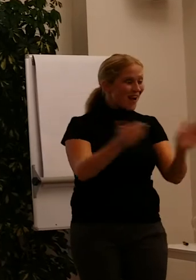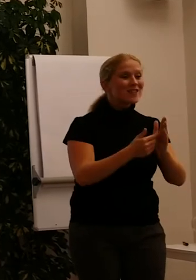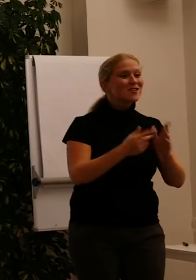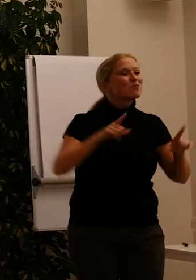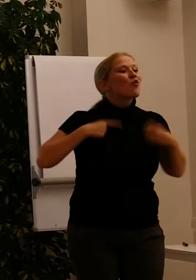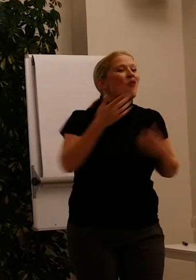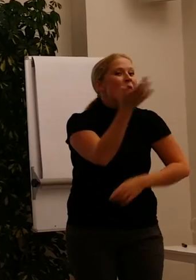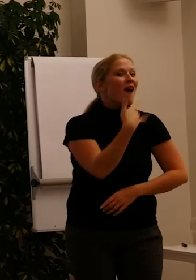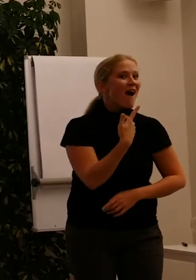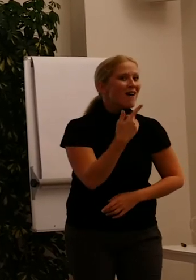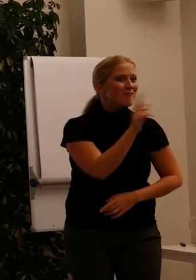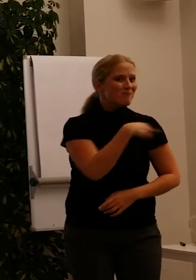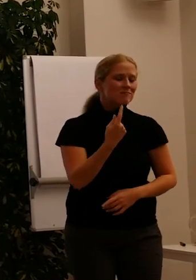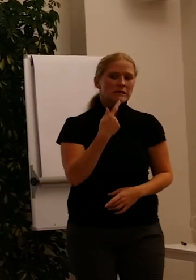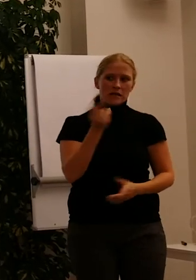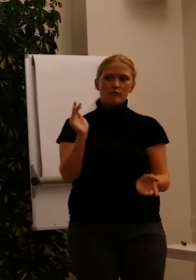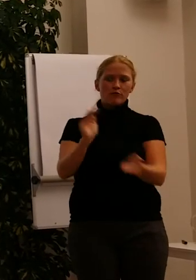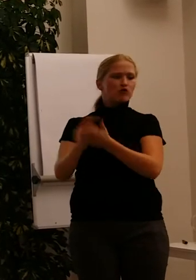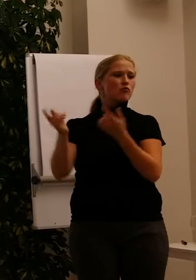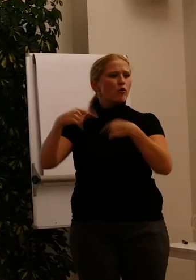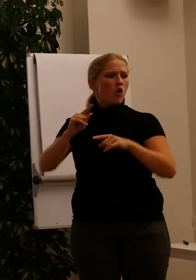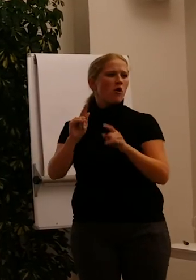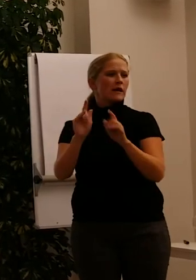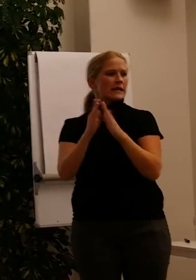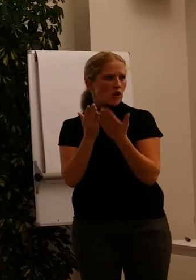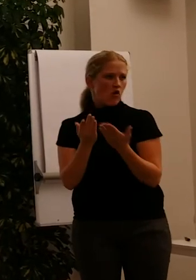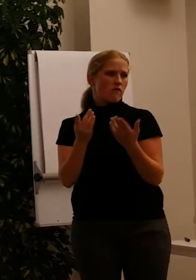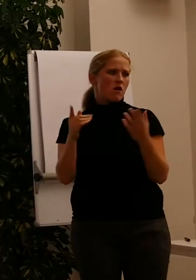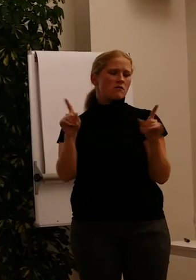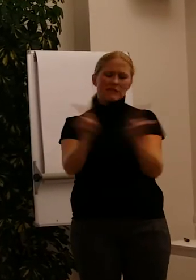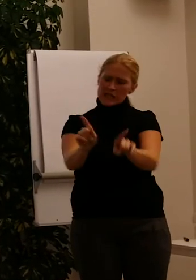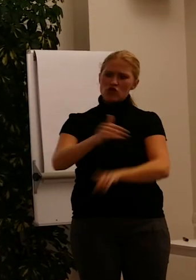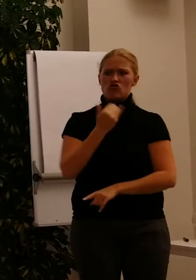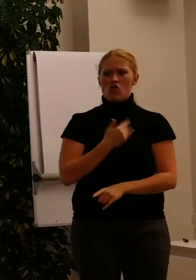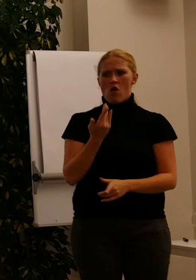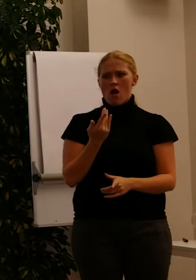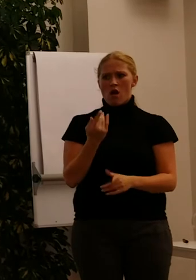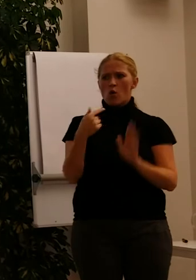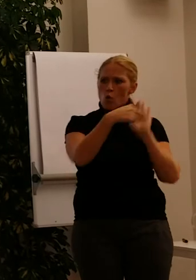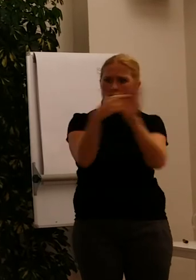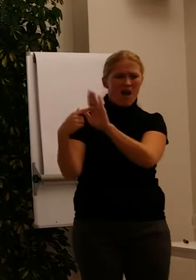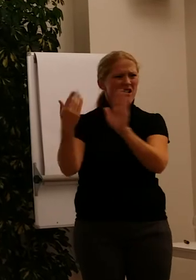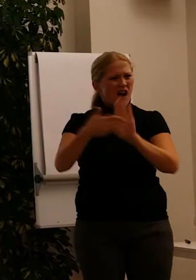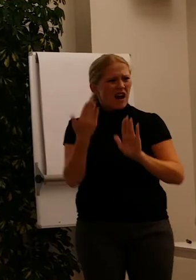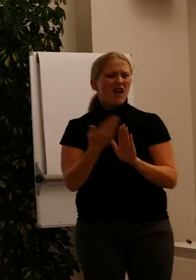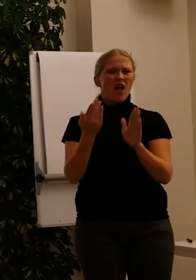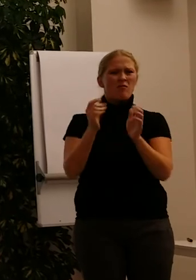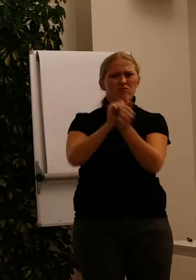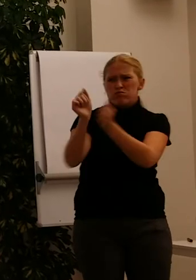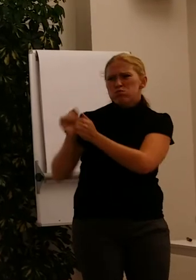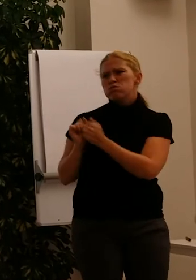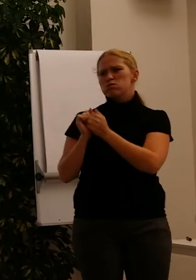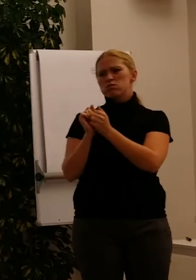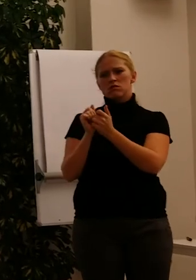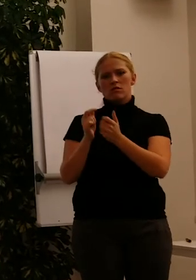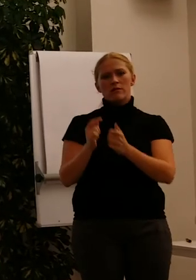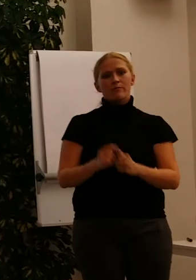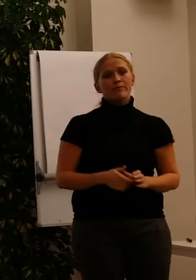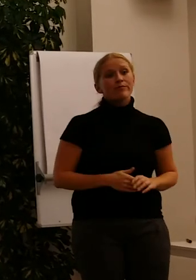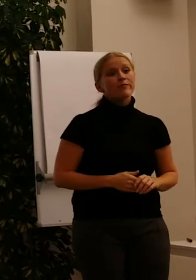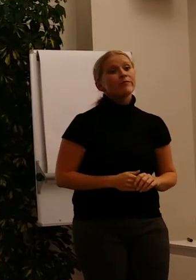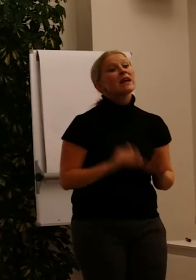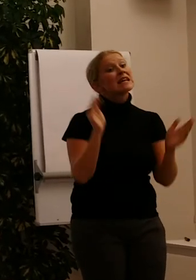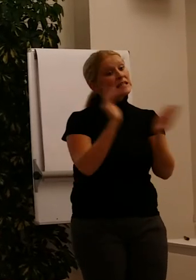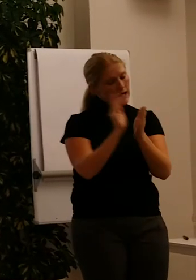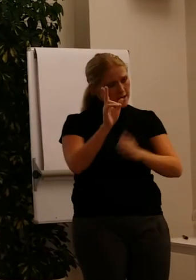knihoven. My máme peníze na to, jak ho rozvinout. Jak je rozvinout teď první dvě kapitoly. Na to máme. Ale chceme se dostat k těm